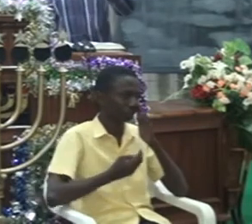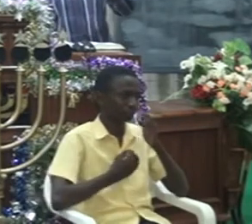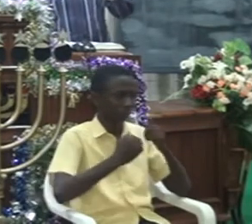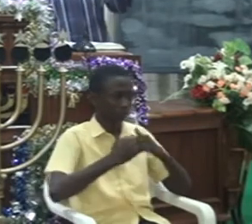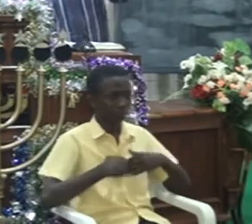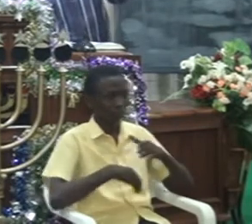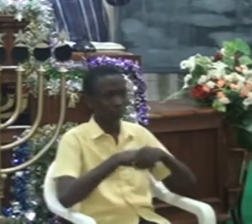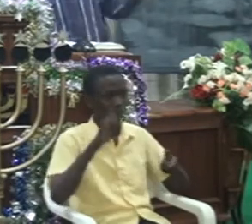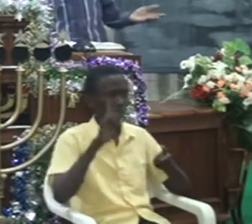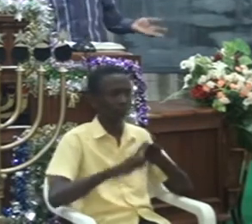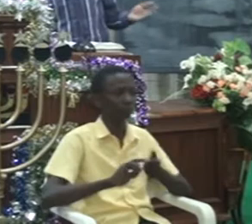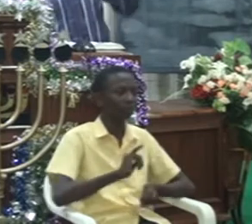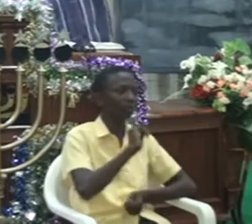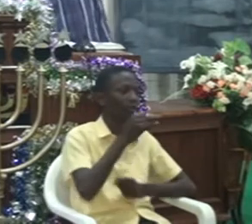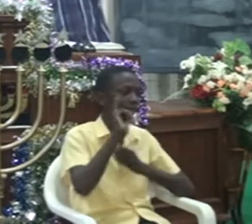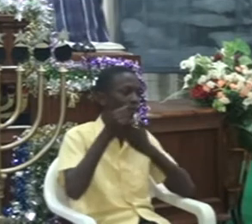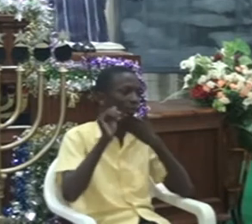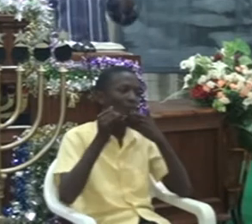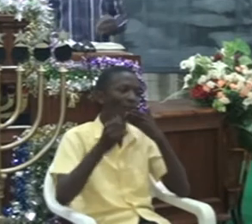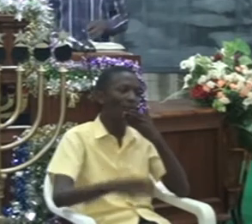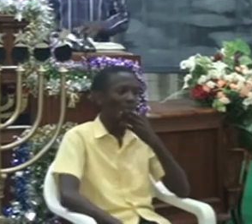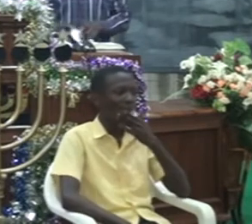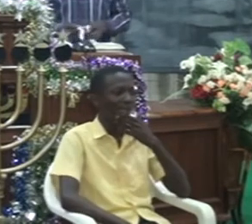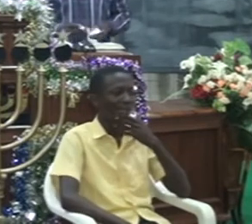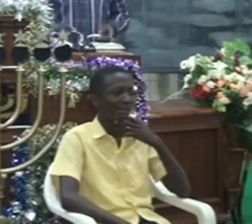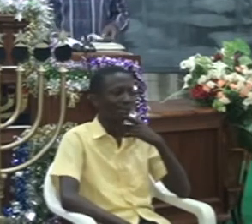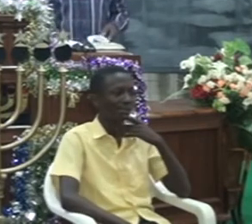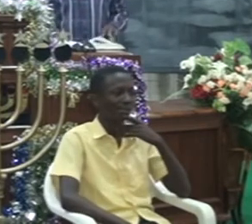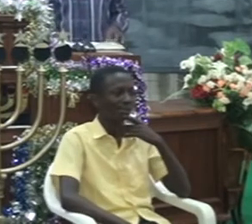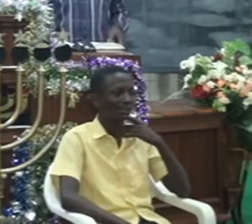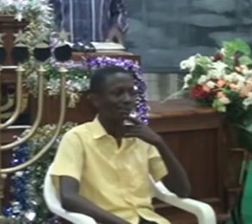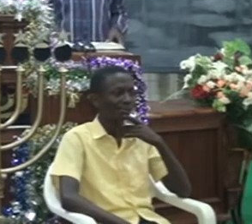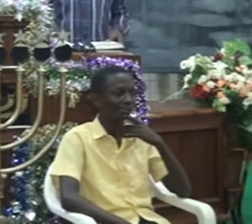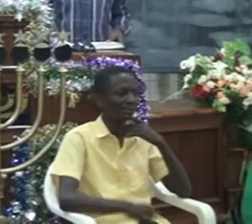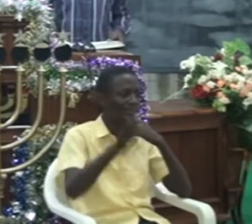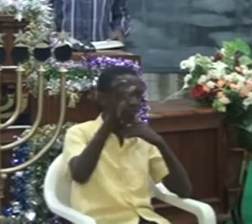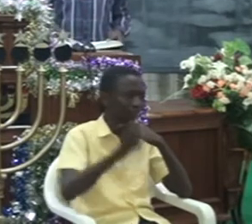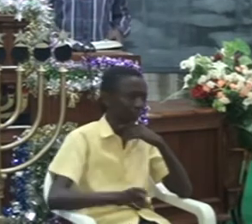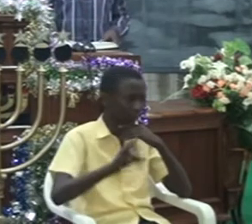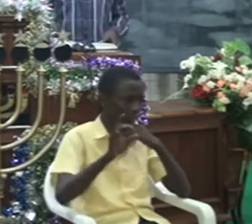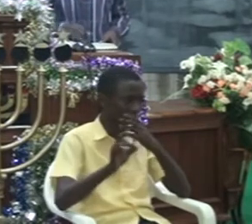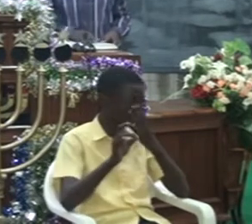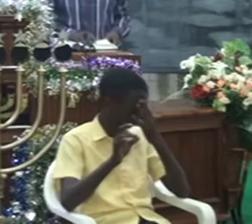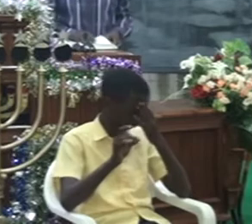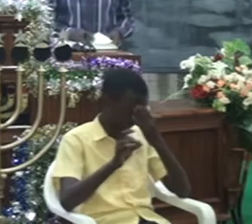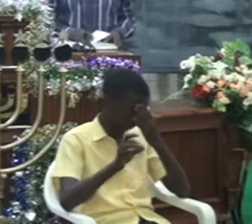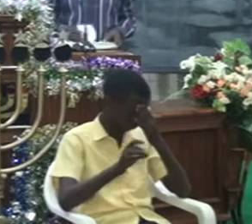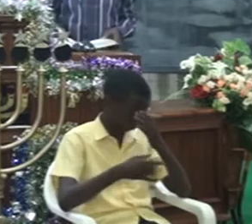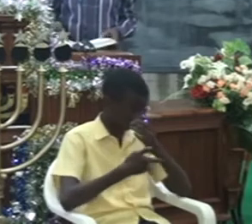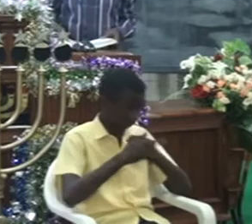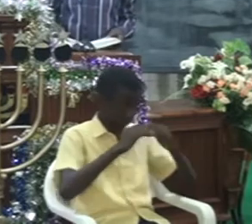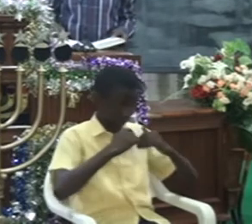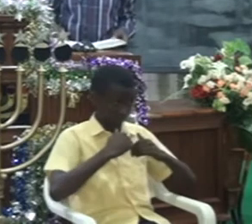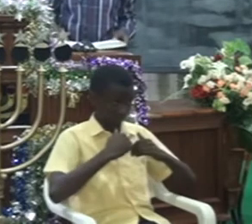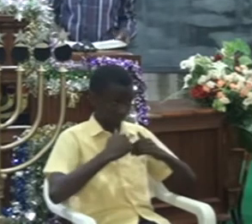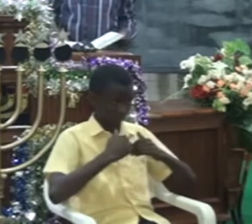tutaishia pale Mungu akiruhusu siku ya ine tutaendelea. Verset 8. 35 mstari 8. Il y aura là